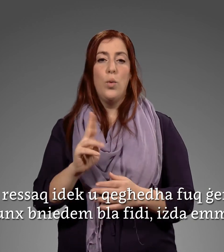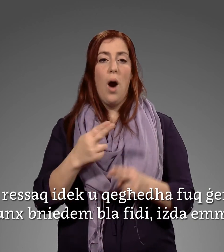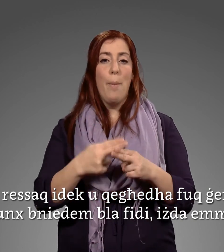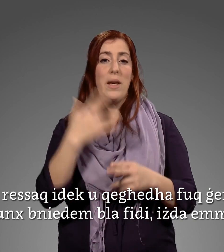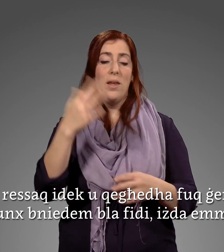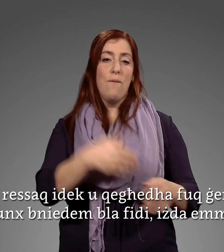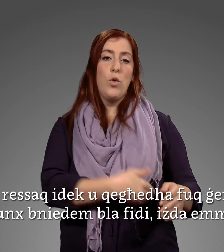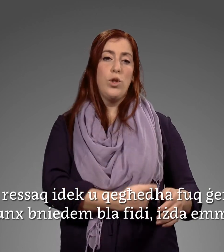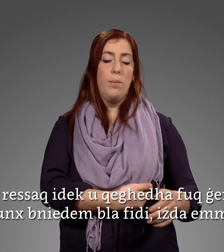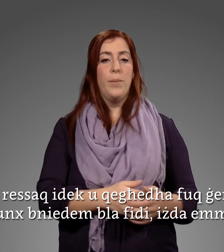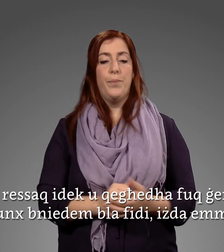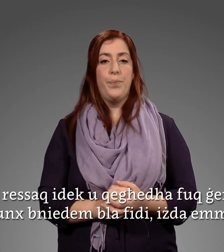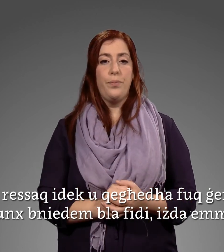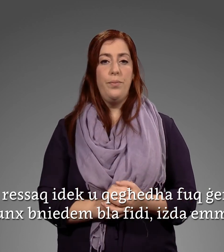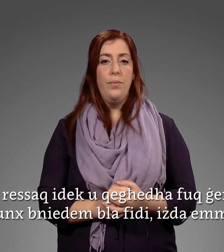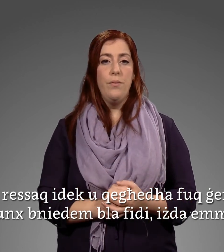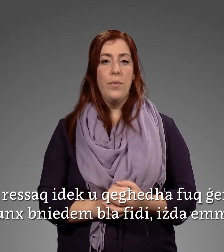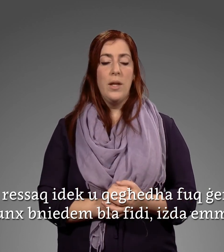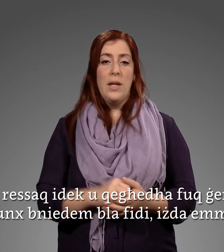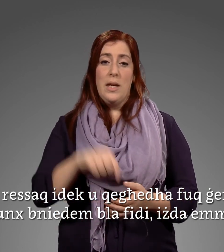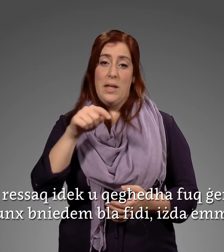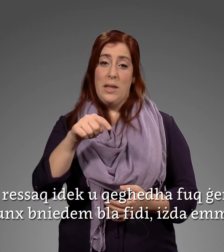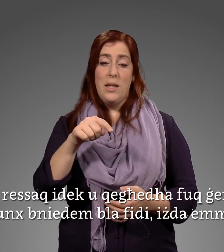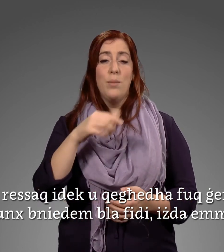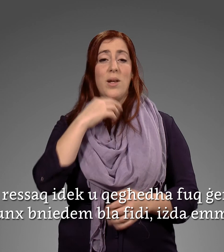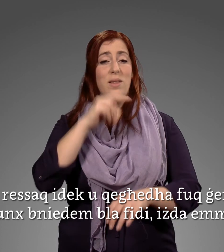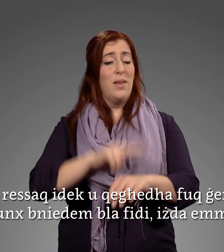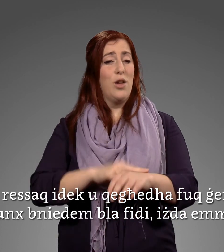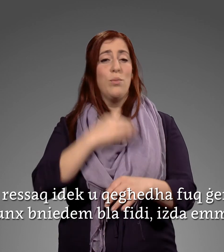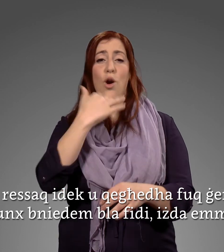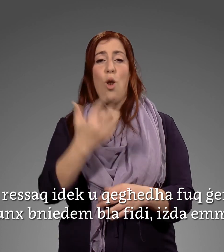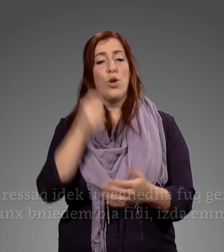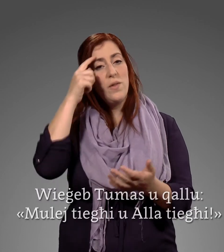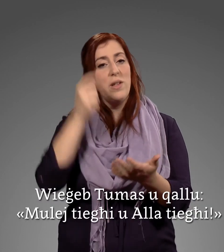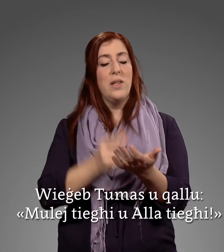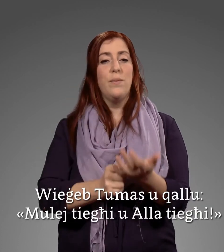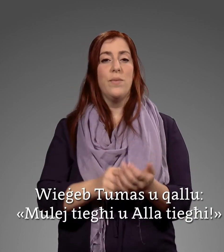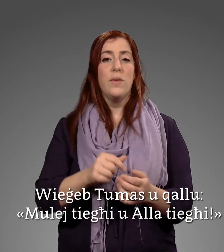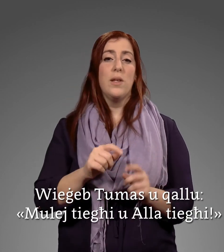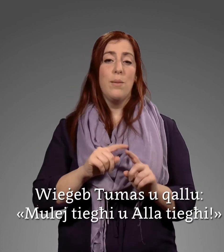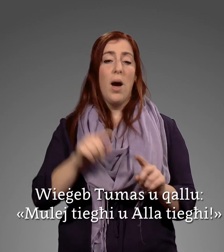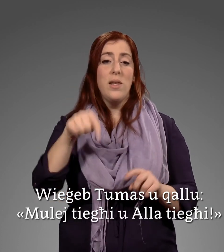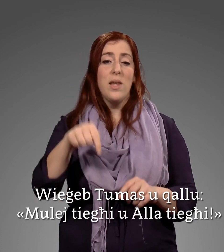ġenbi. Tkunx bniedem bla fidi, iżda hemmhekk. Wieġeb Tumas u